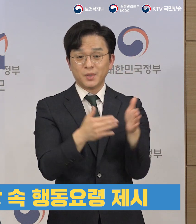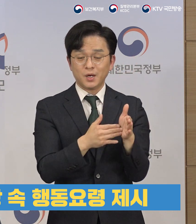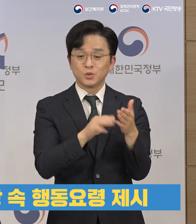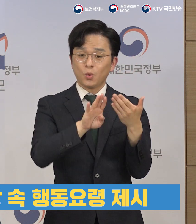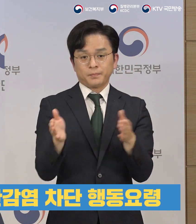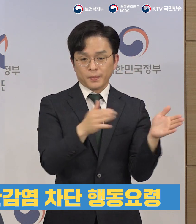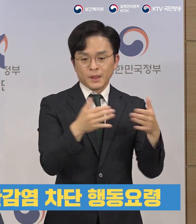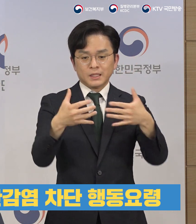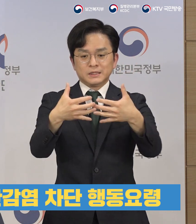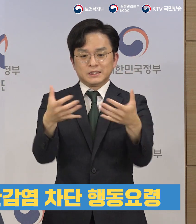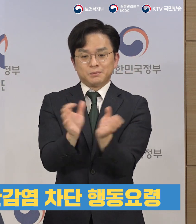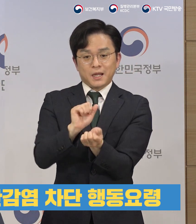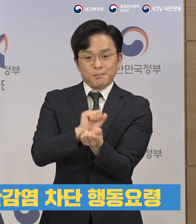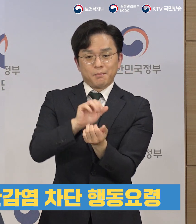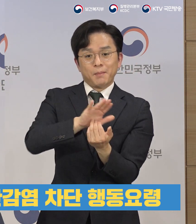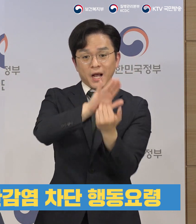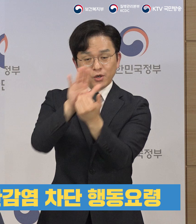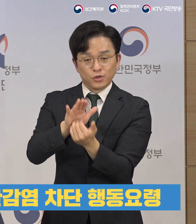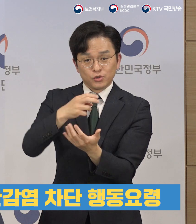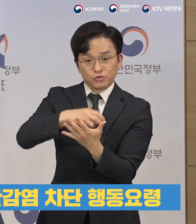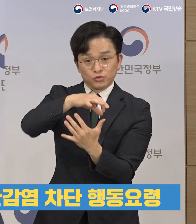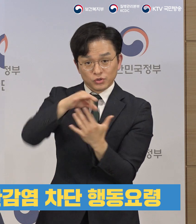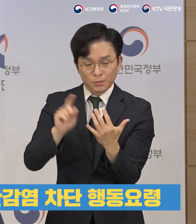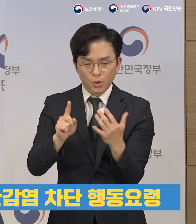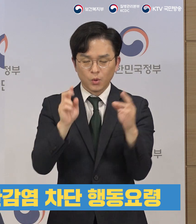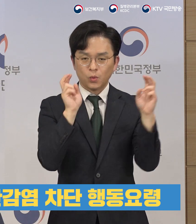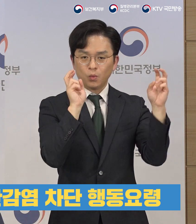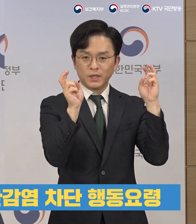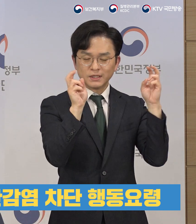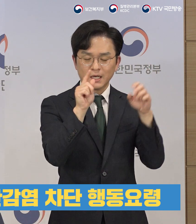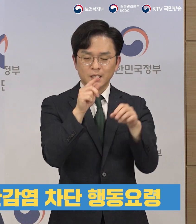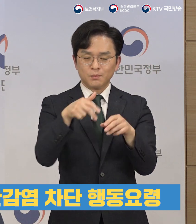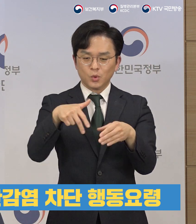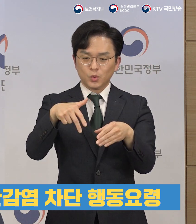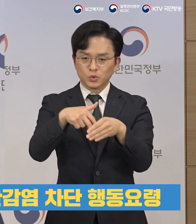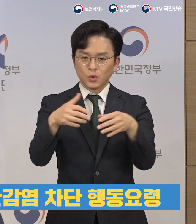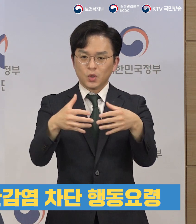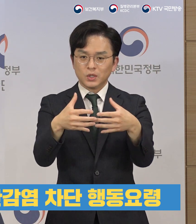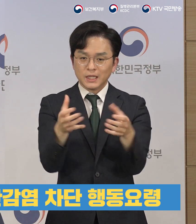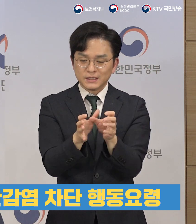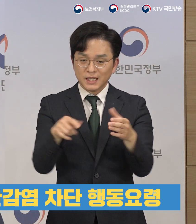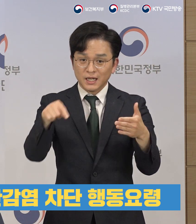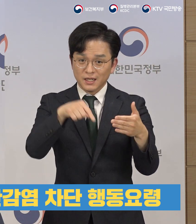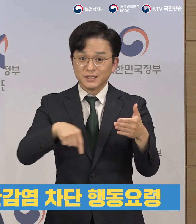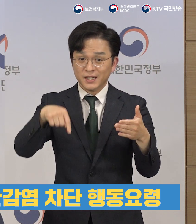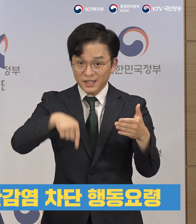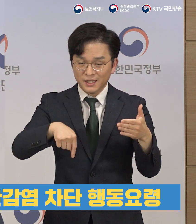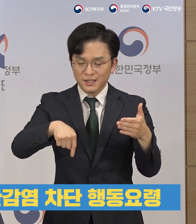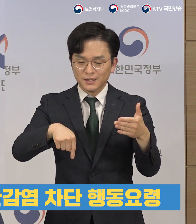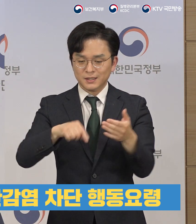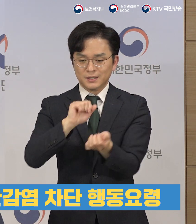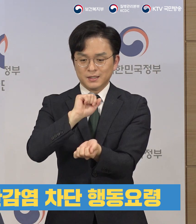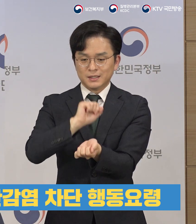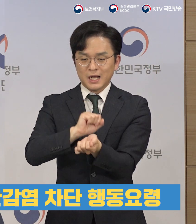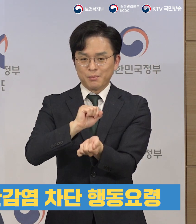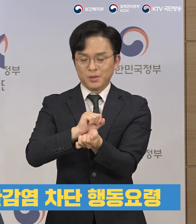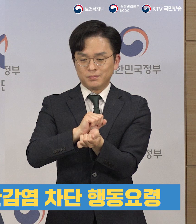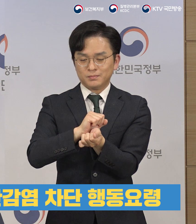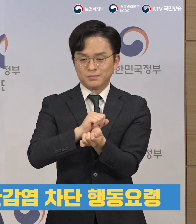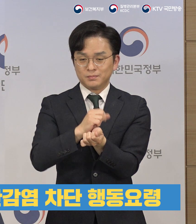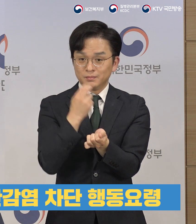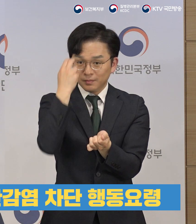제시하고 있습니다 짚단 방죽 의 기본 수칙 음 회사나 교회 등 의 공적 사적 공동체에